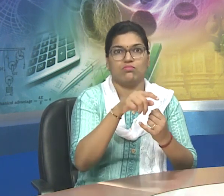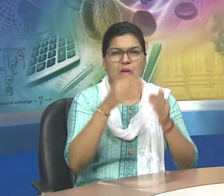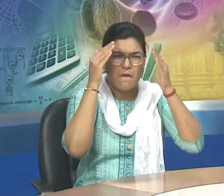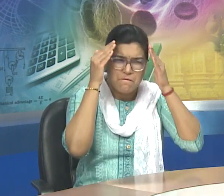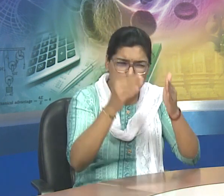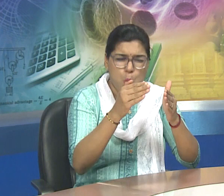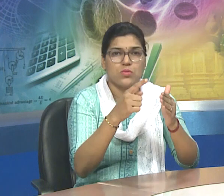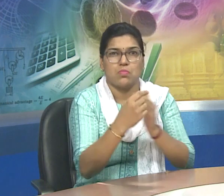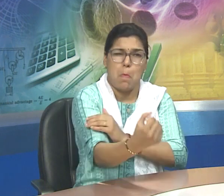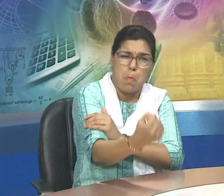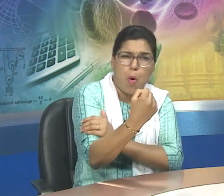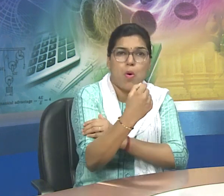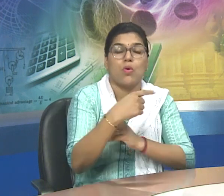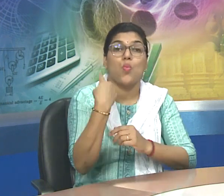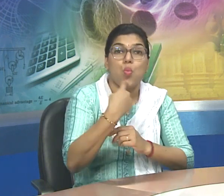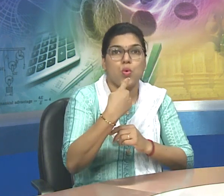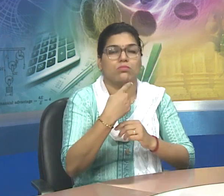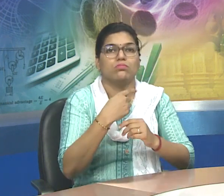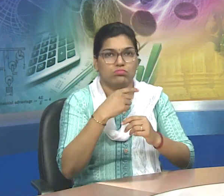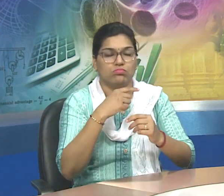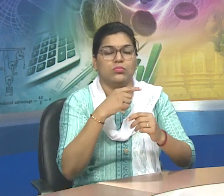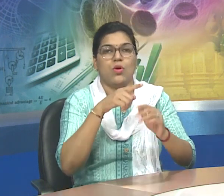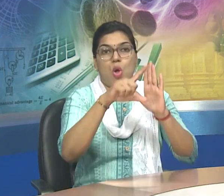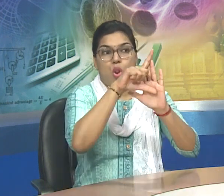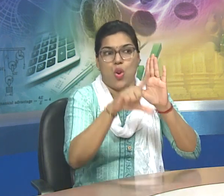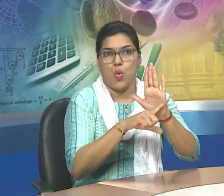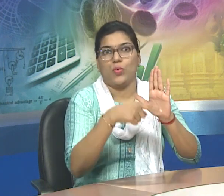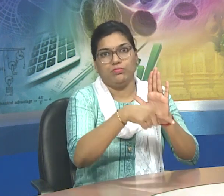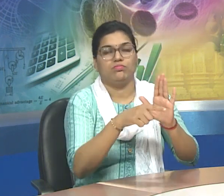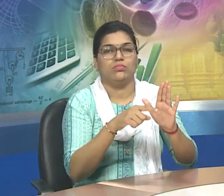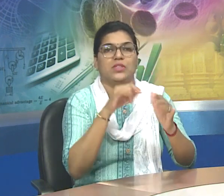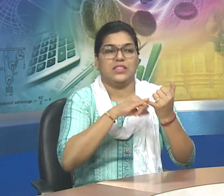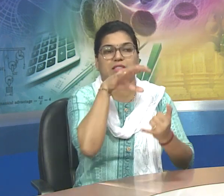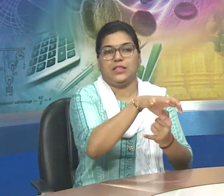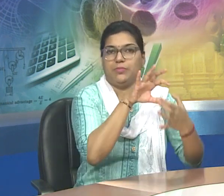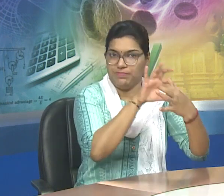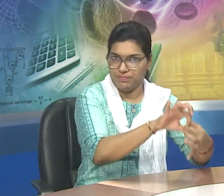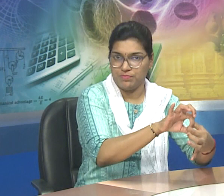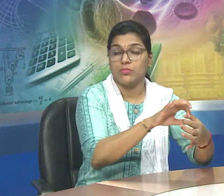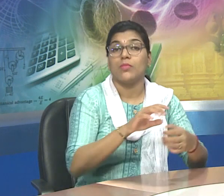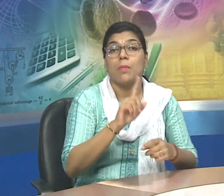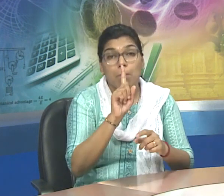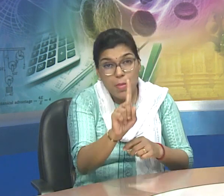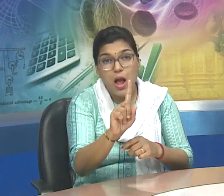इसमें स्टेट में क्योंकि इसमें कानून व्यवस्था होती है तो इसलिए सभी